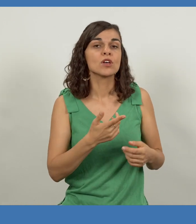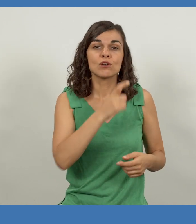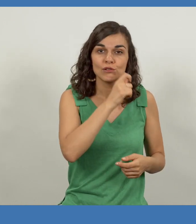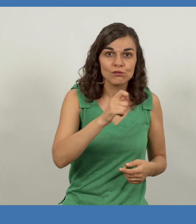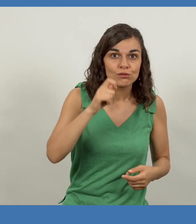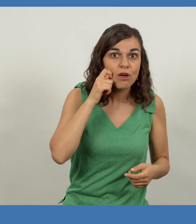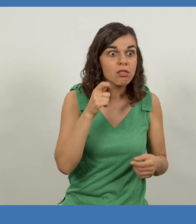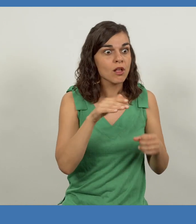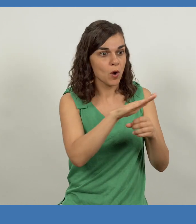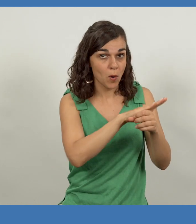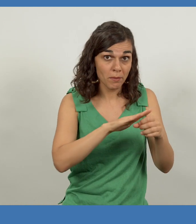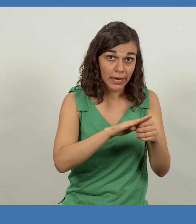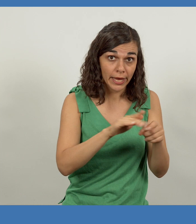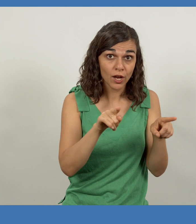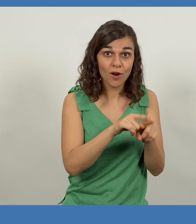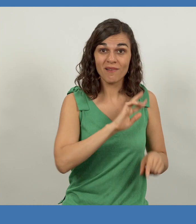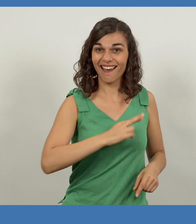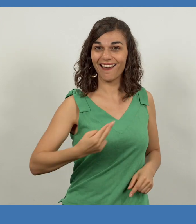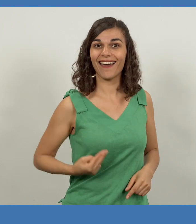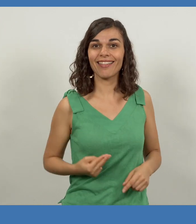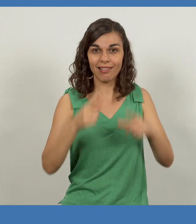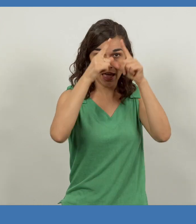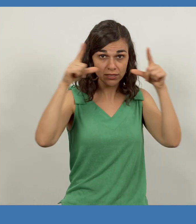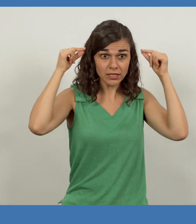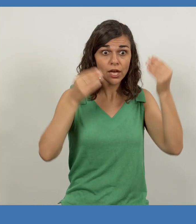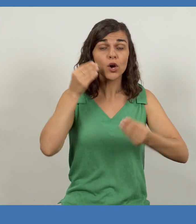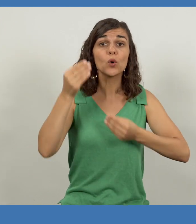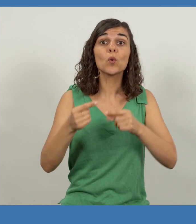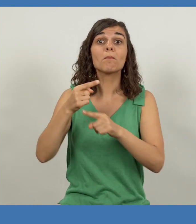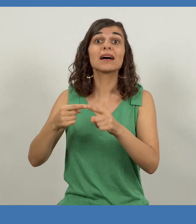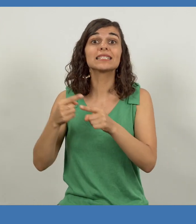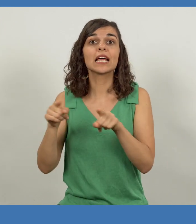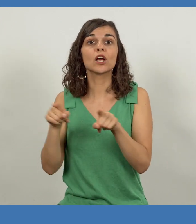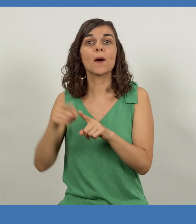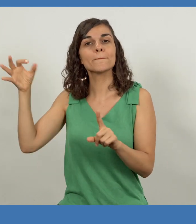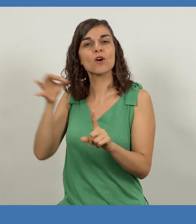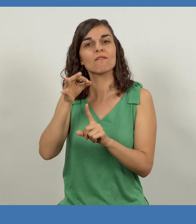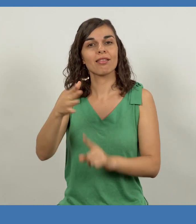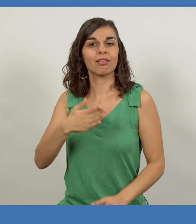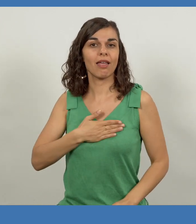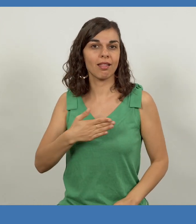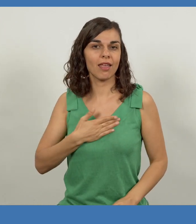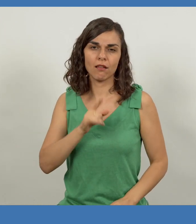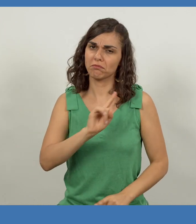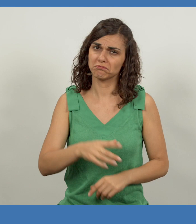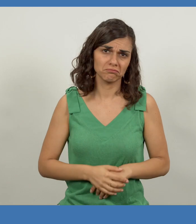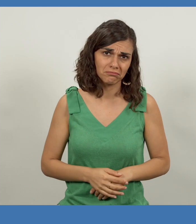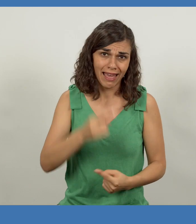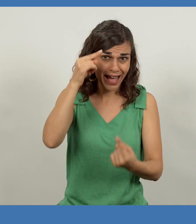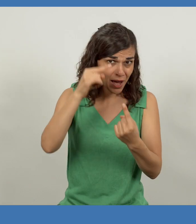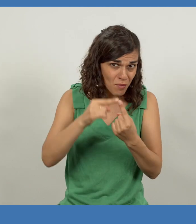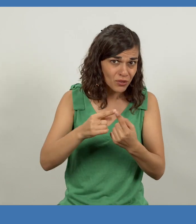Esther, ou un jeûne partiel, comme Daniel, mais prenons l'importance sur ce qui est le